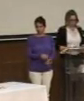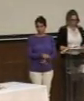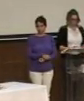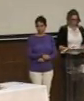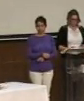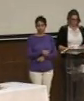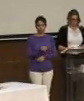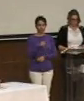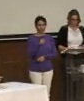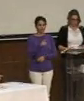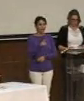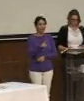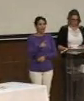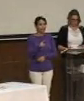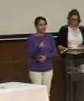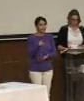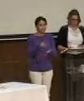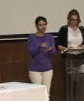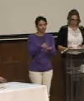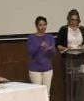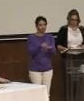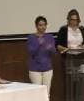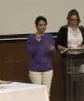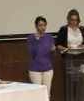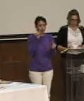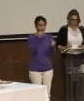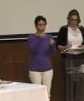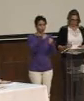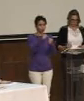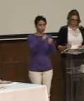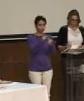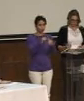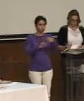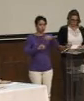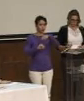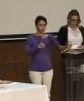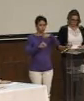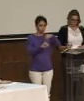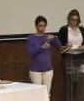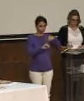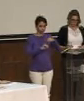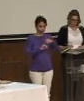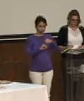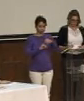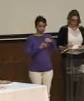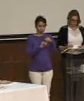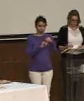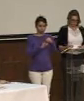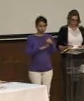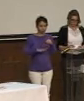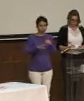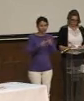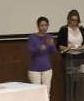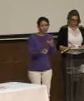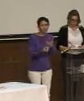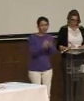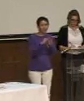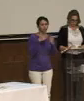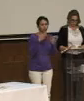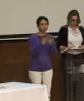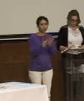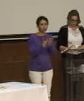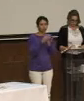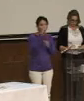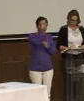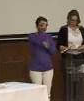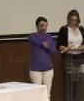Esse é o verdadeiro objetivo dos institutos federais, né? A rede, ela foi criada com as escolas de aprendizes